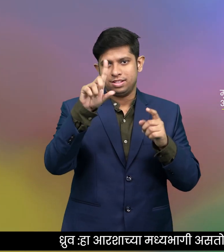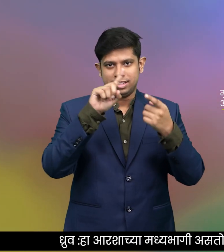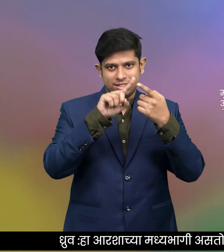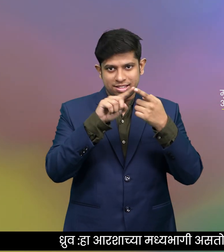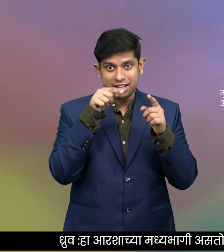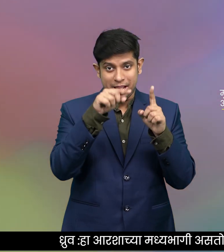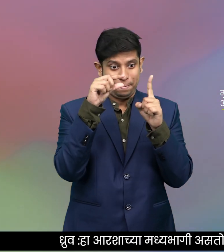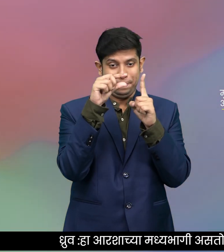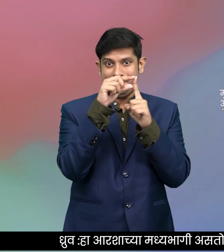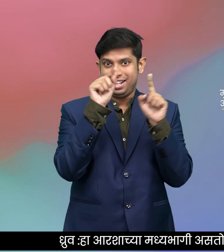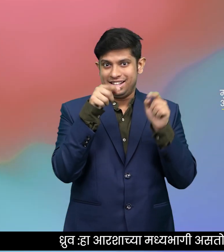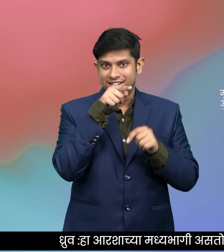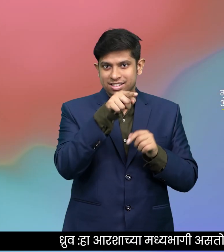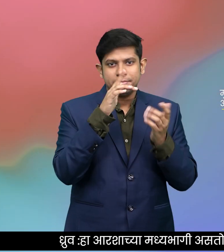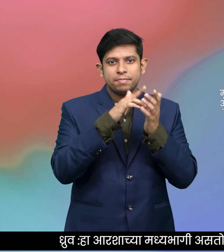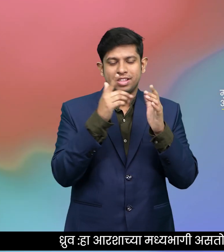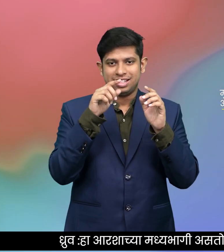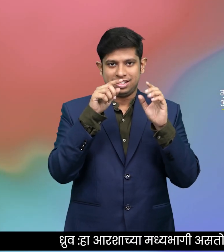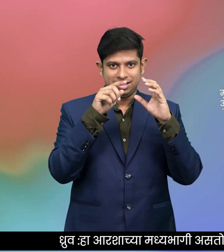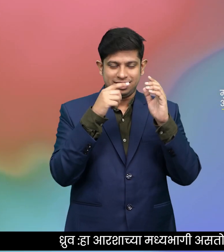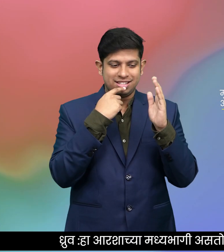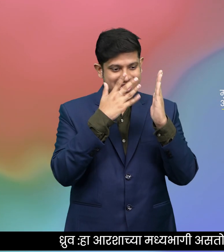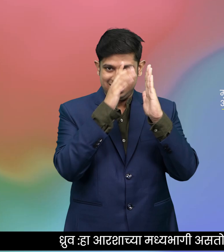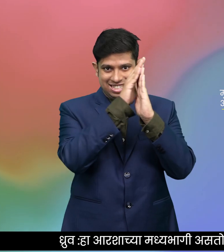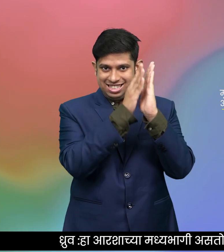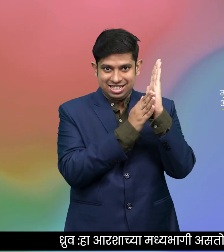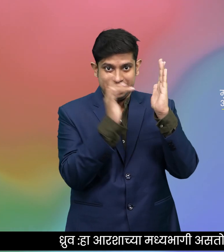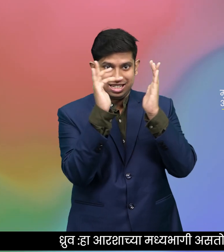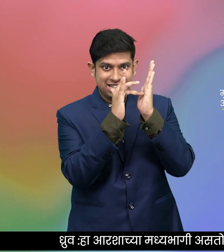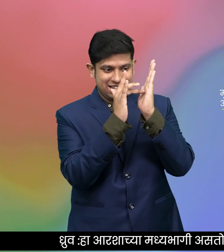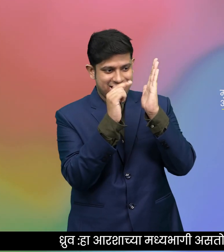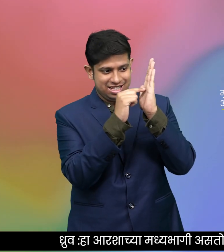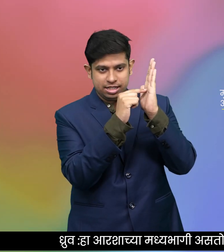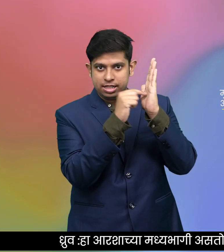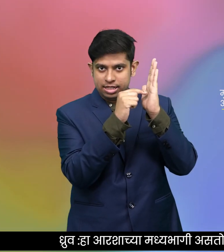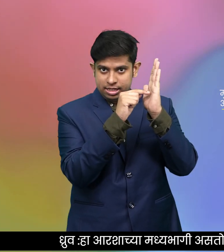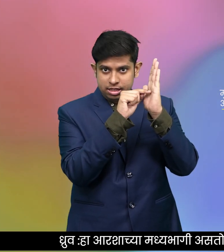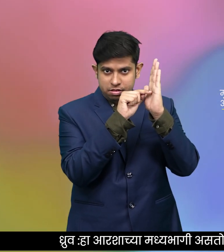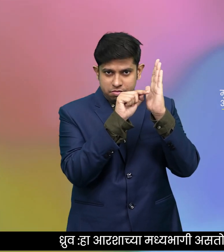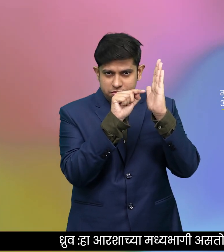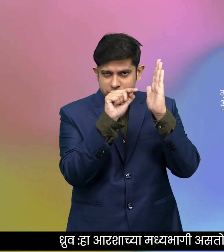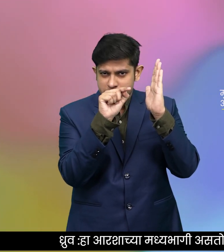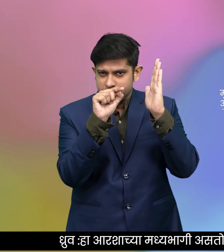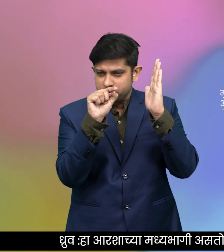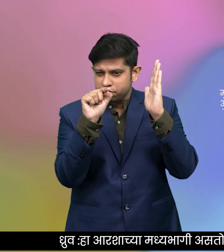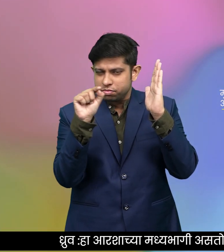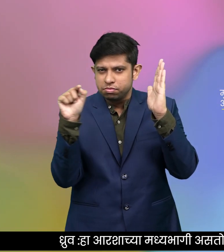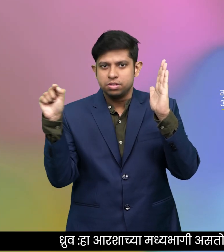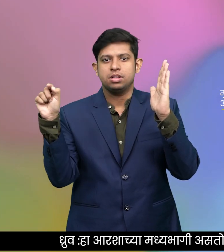ध्रुव. हा आरशाच्या मध्यभागी असतो. हा तो बिंदू आहे जेथे प्रमुख अक्ष आरशाला छेदतो.